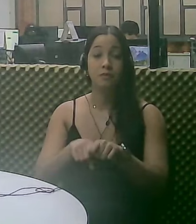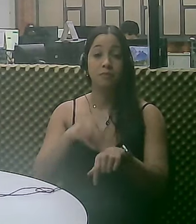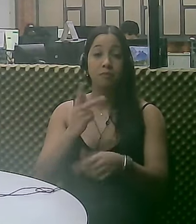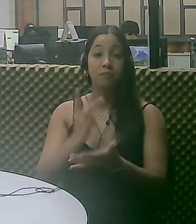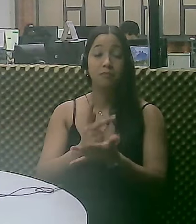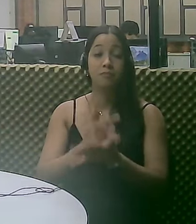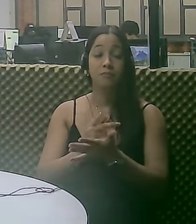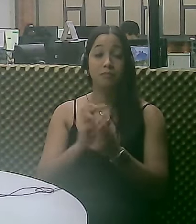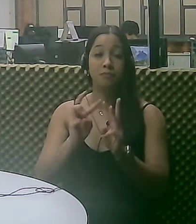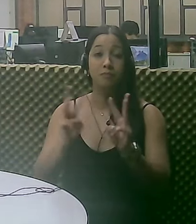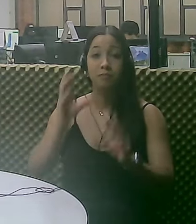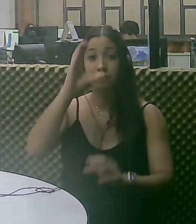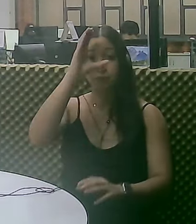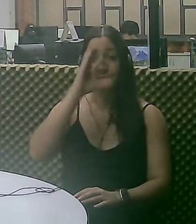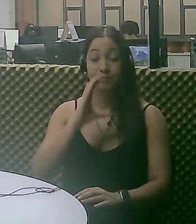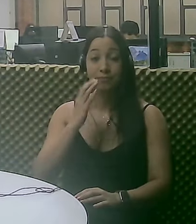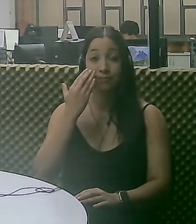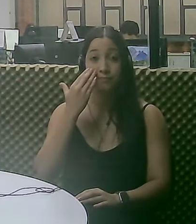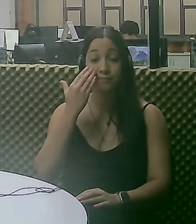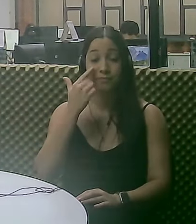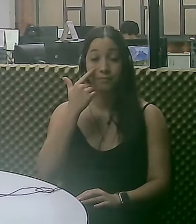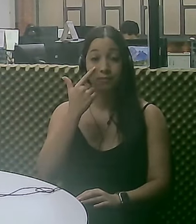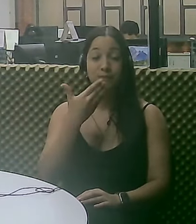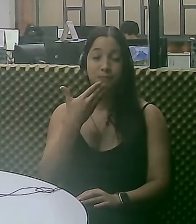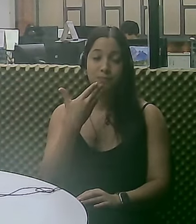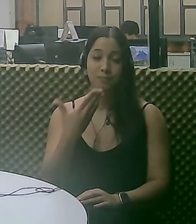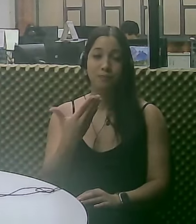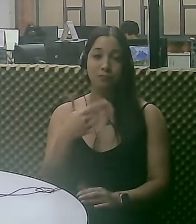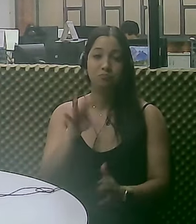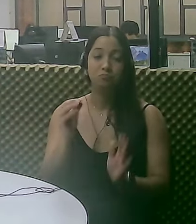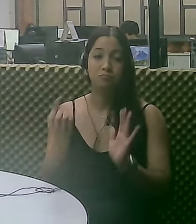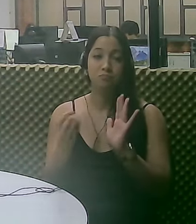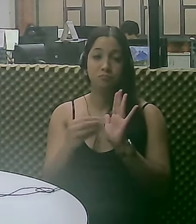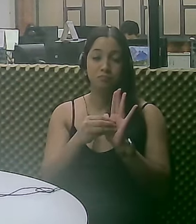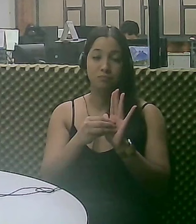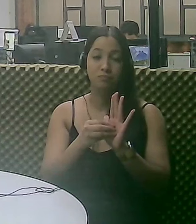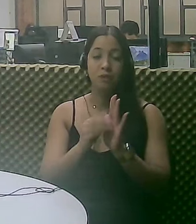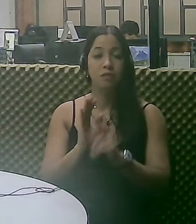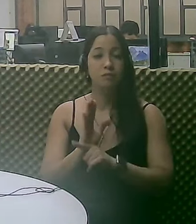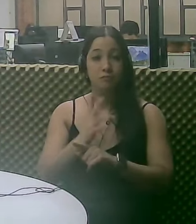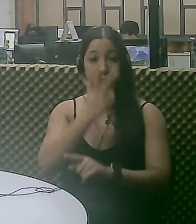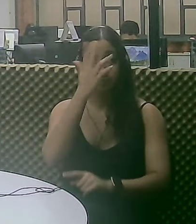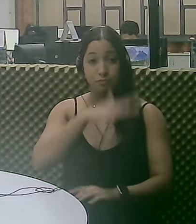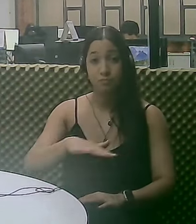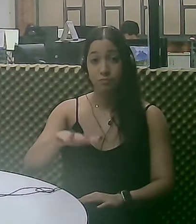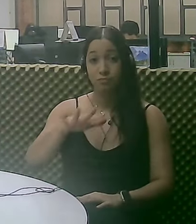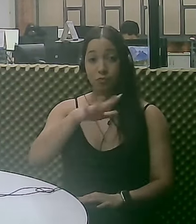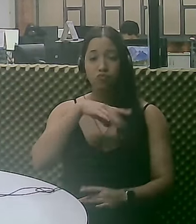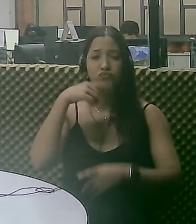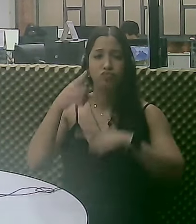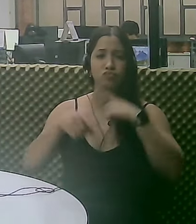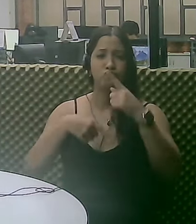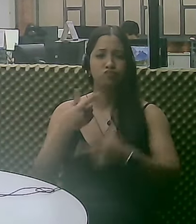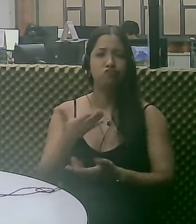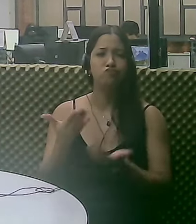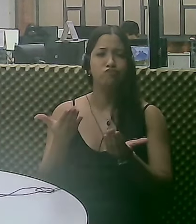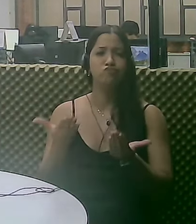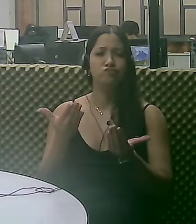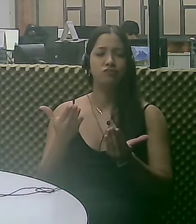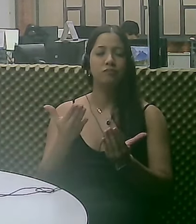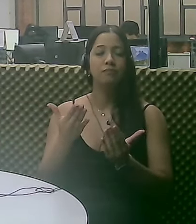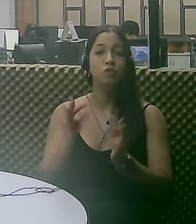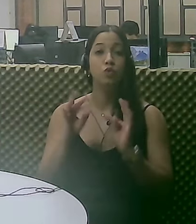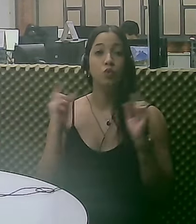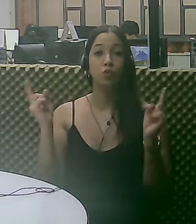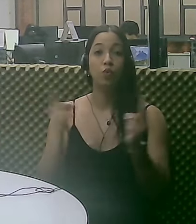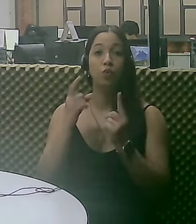portal Cidadão, no local em que a solicitação foi registrada. Para auxiliar as pessoas que tenham dúvidas em relação ao processo,